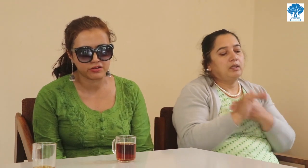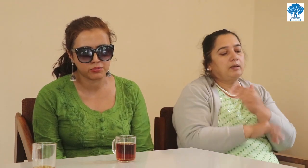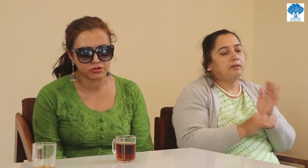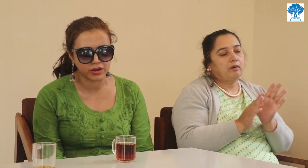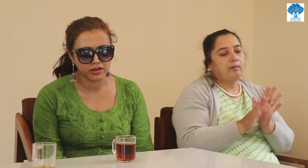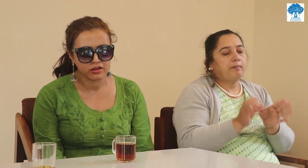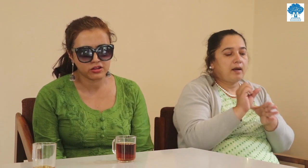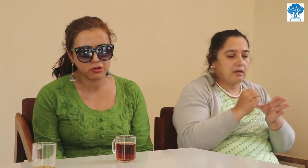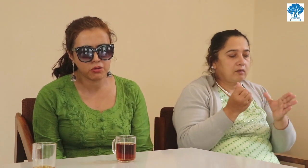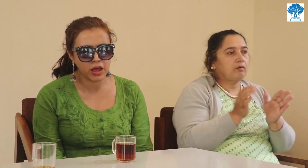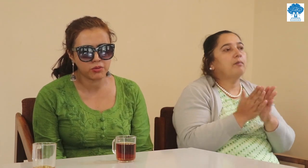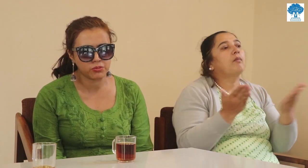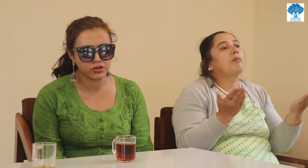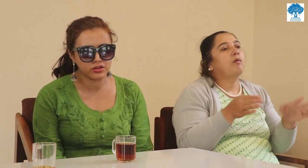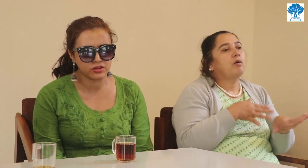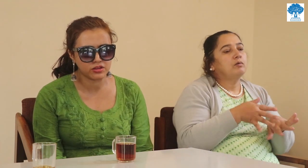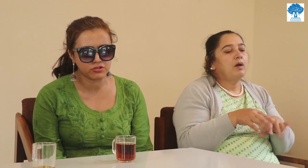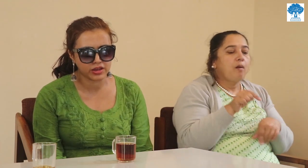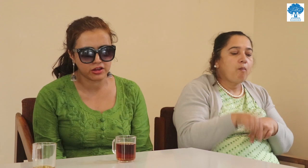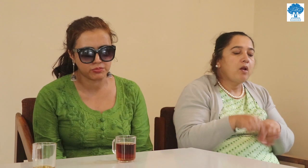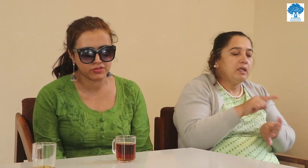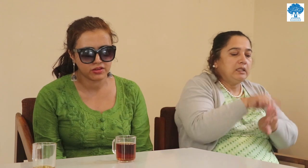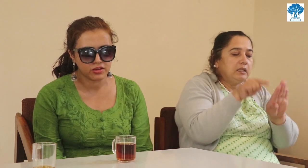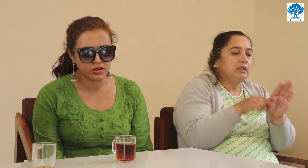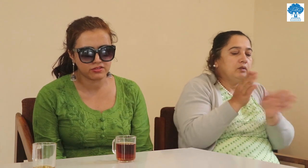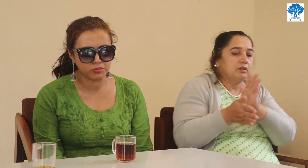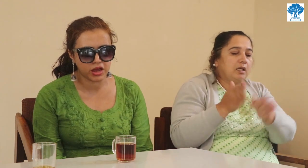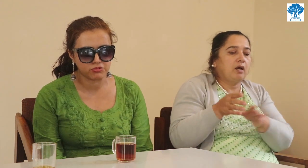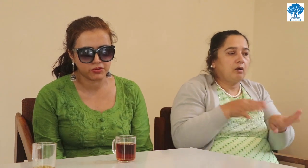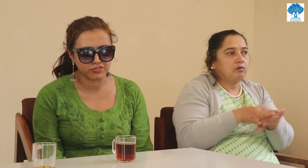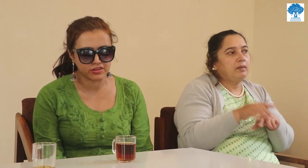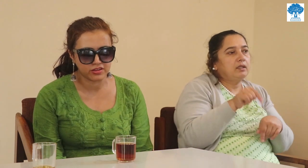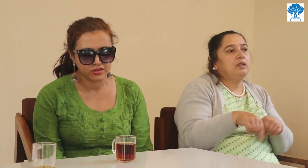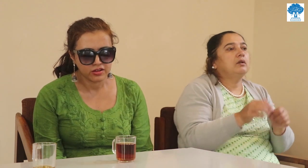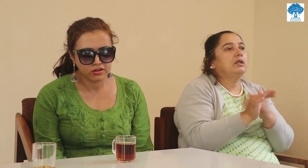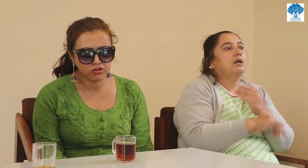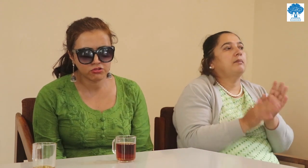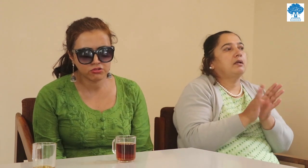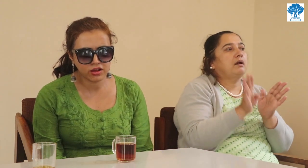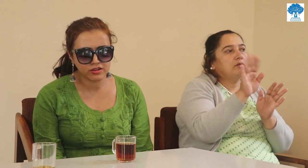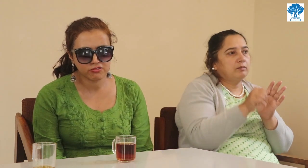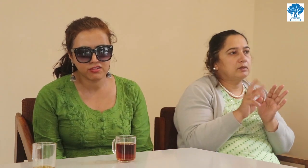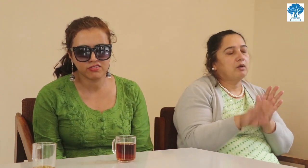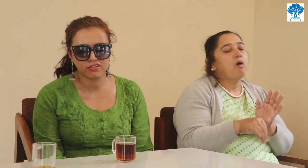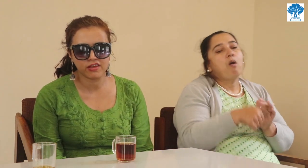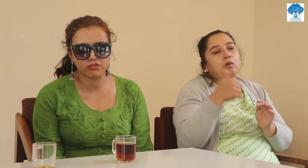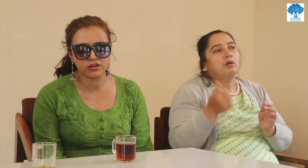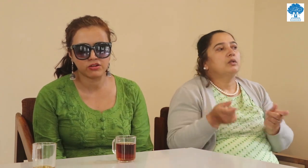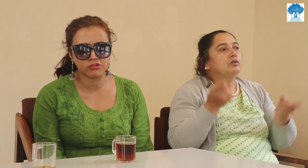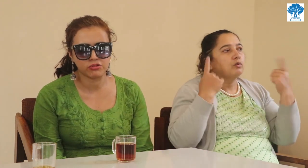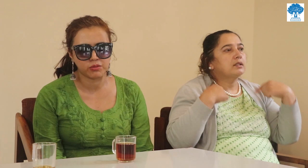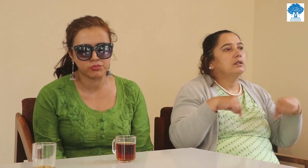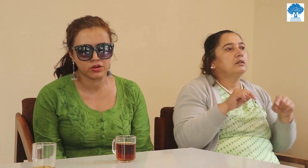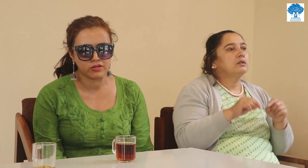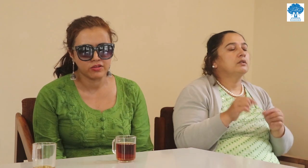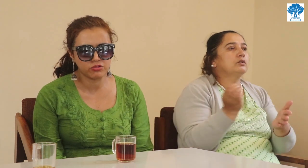हाम्रा पाठ्यक्रमहरूमा अथवा अब हामीले बन्ने नीति योजनाहरूमा चाहिँ केही हिसाबले आउनुपर्छ. अनि अर्को कुरा हेर्दा स्वास्थ्य संस्थाको